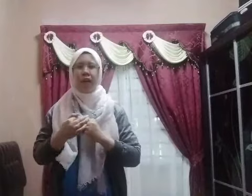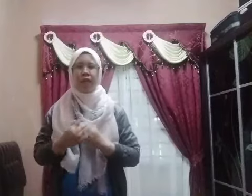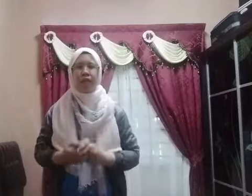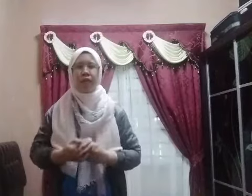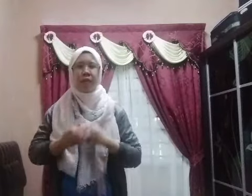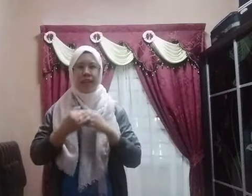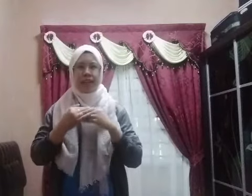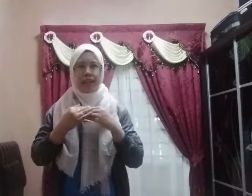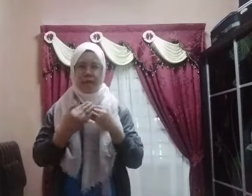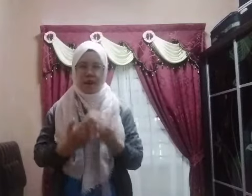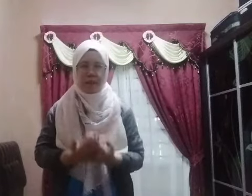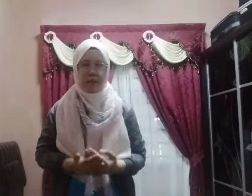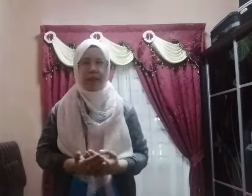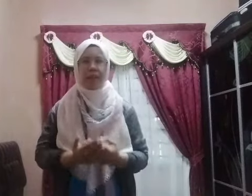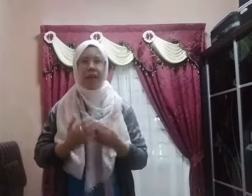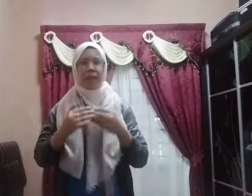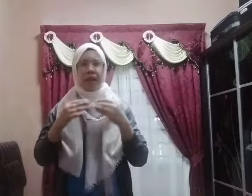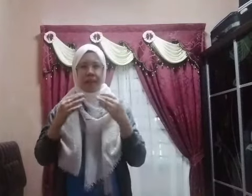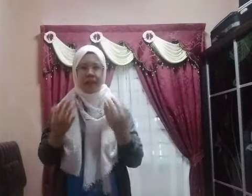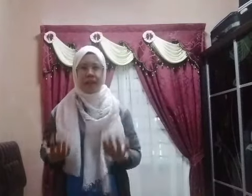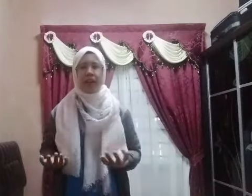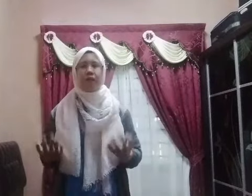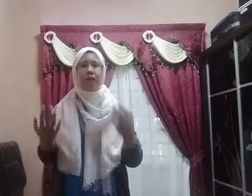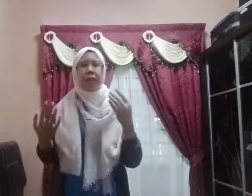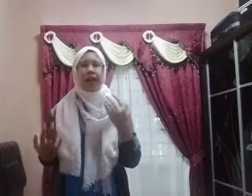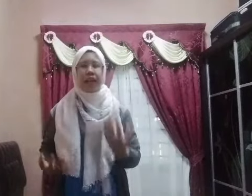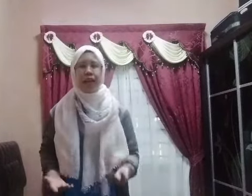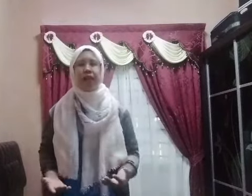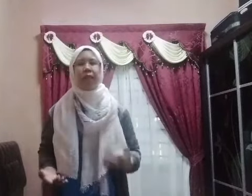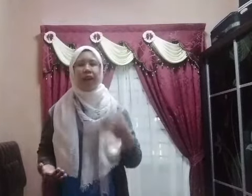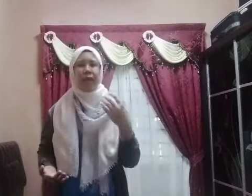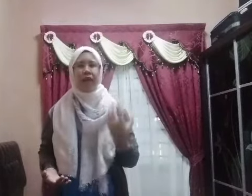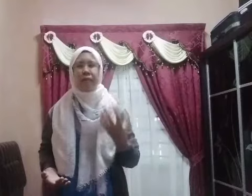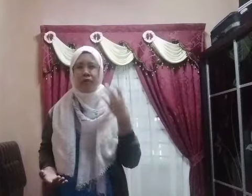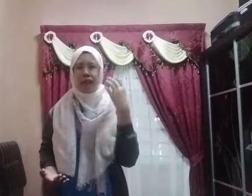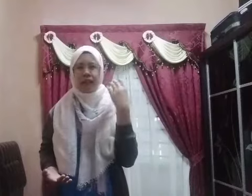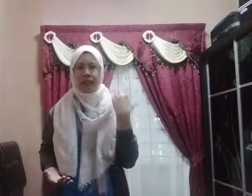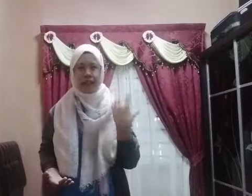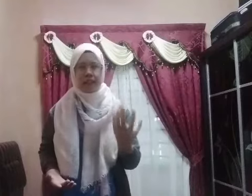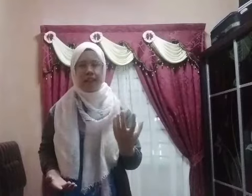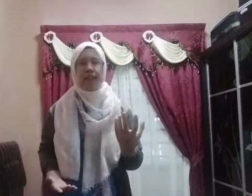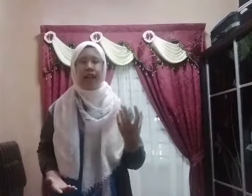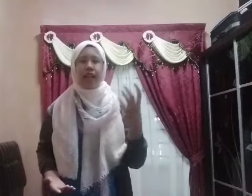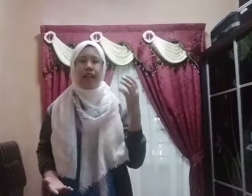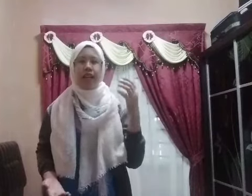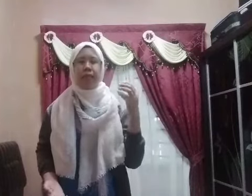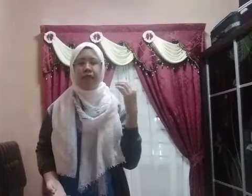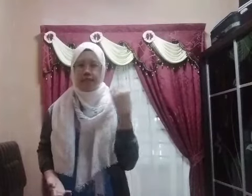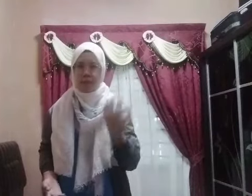membantu memberikan kefahaman kepada para pelajar untuk mengetahui bagaimana perubahan tenaga di dalam DC